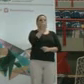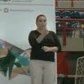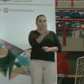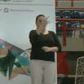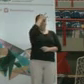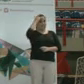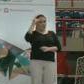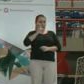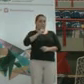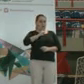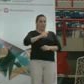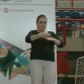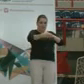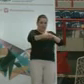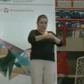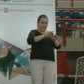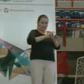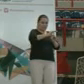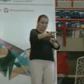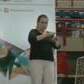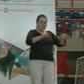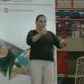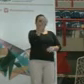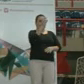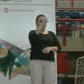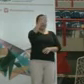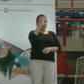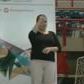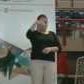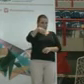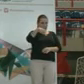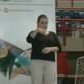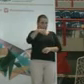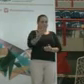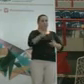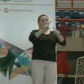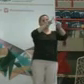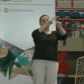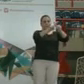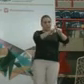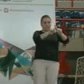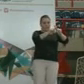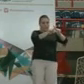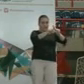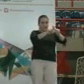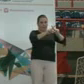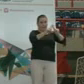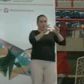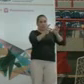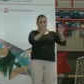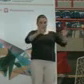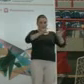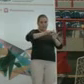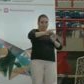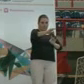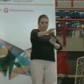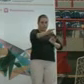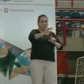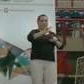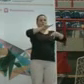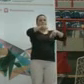vai ter uma funçãozinha que eu vou multiplicar o valor do centímetro do sapato, depois vou